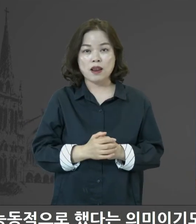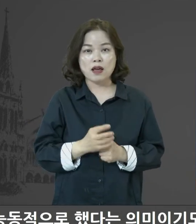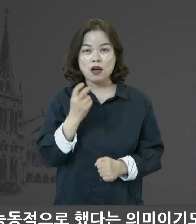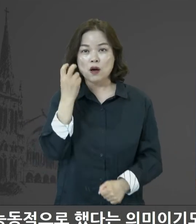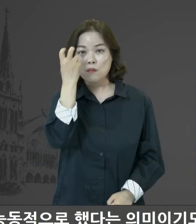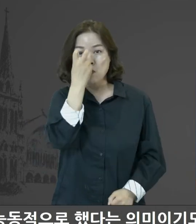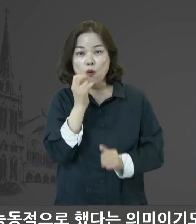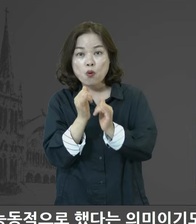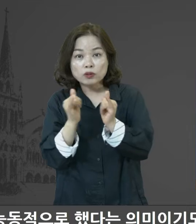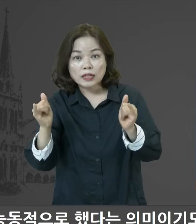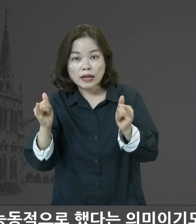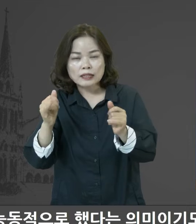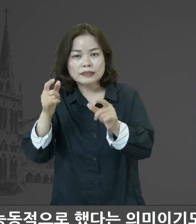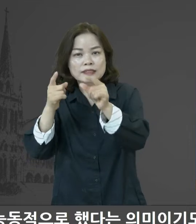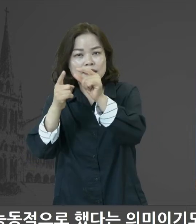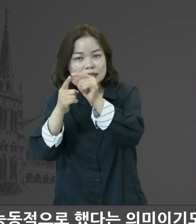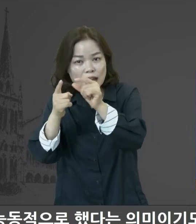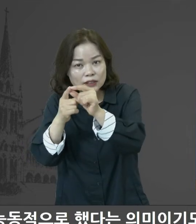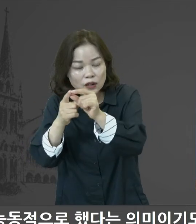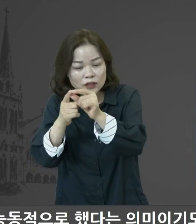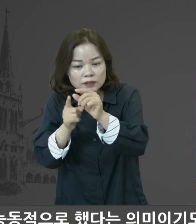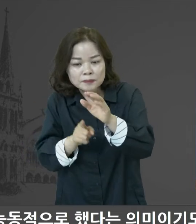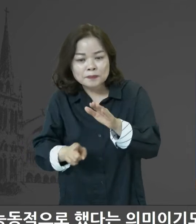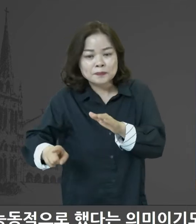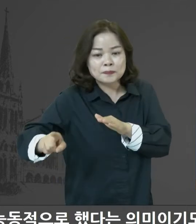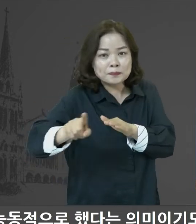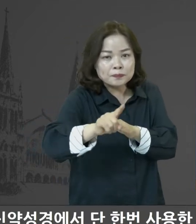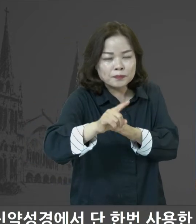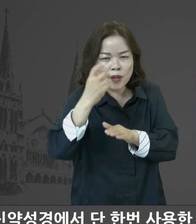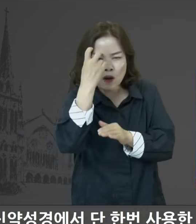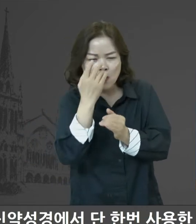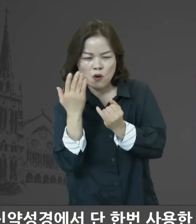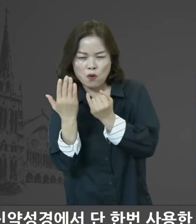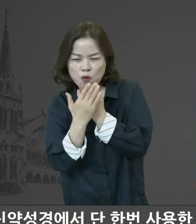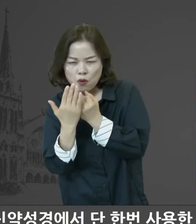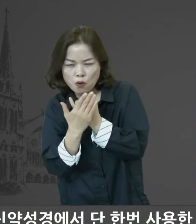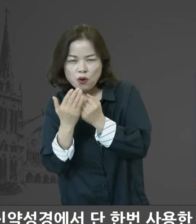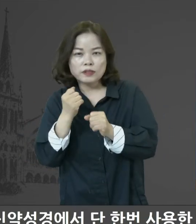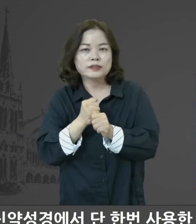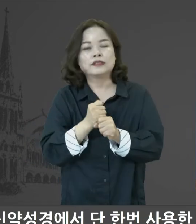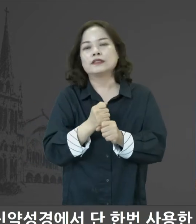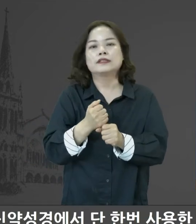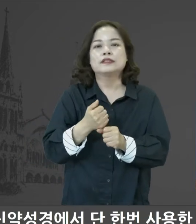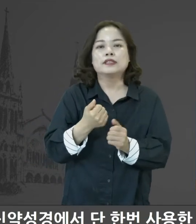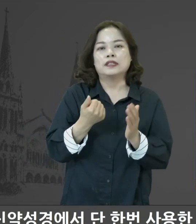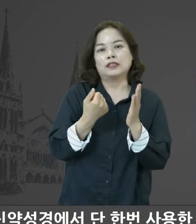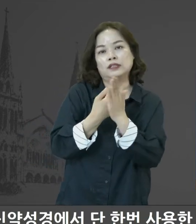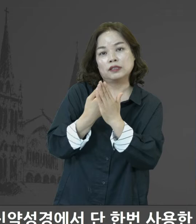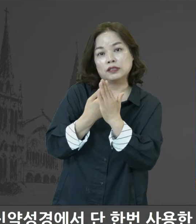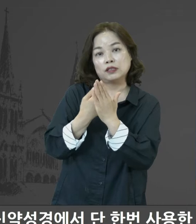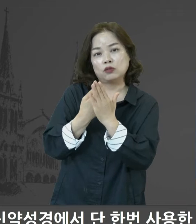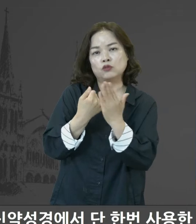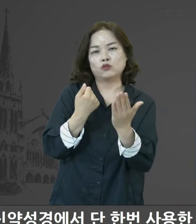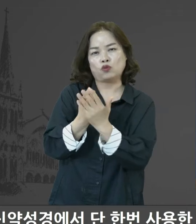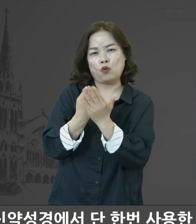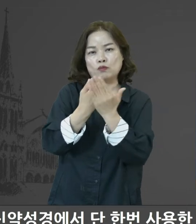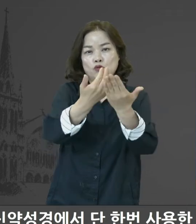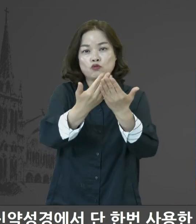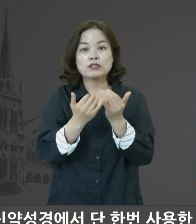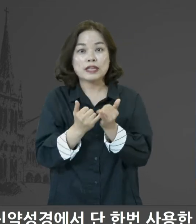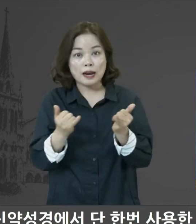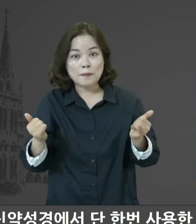이 보호자라는 단어는 앞장을 서서 관심을 가지고 돌보며 적극적으로 도움을 주는 사람이라고 이야기하고 있습니다.